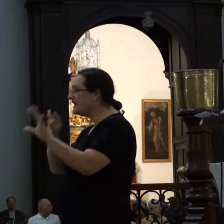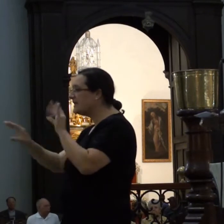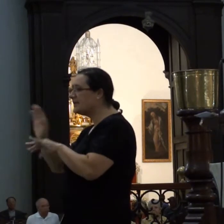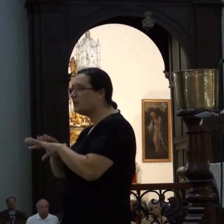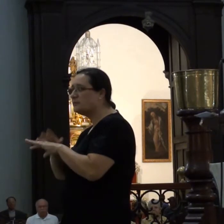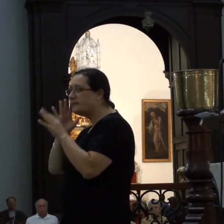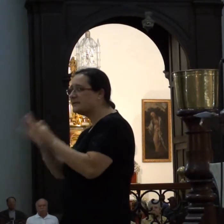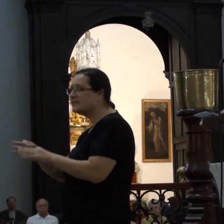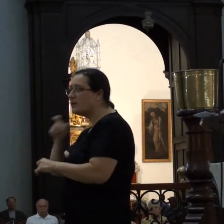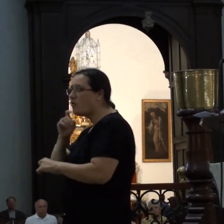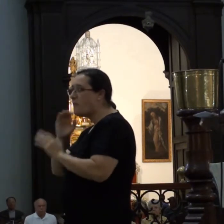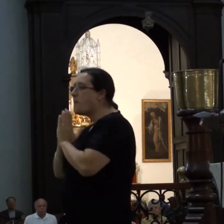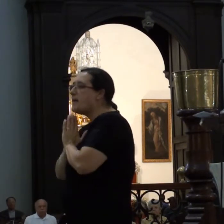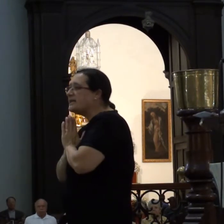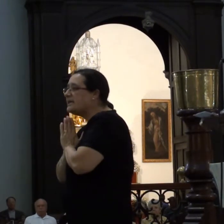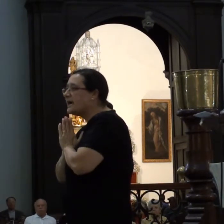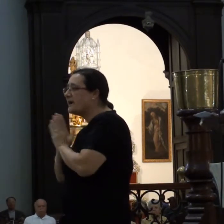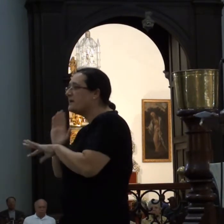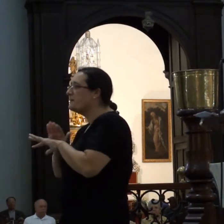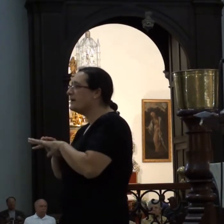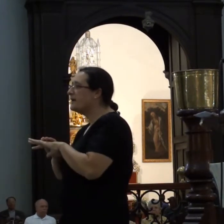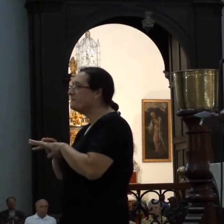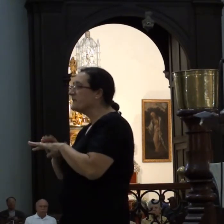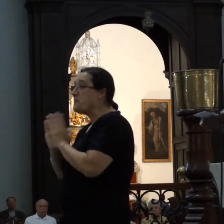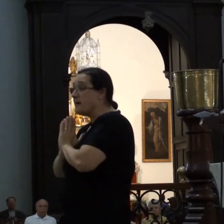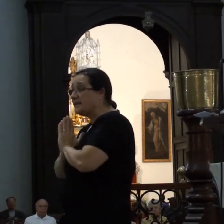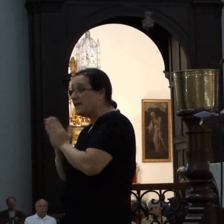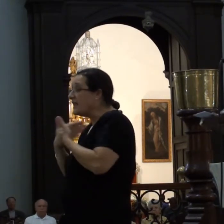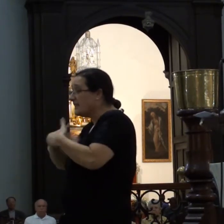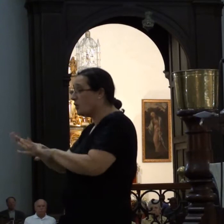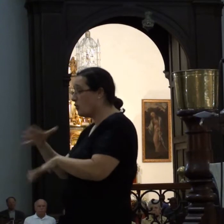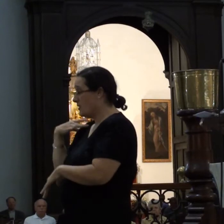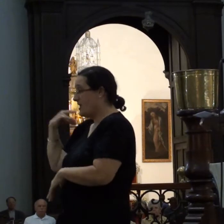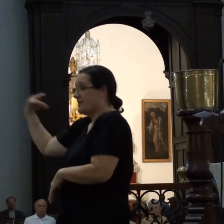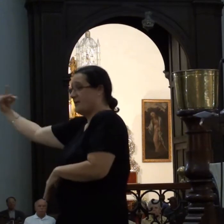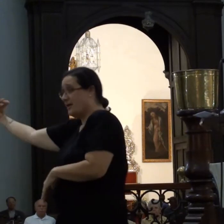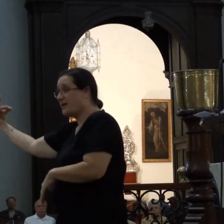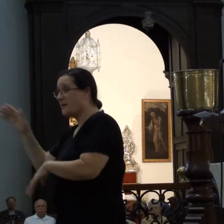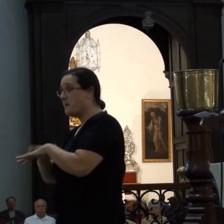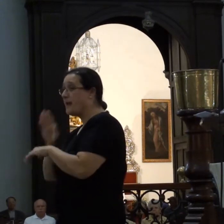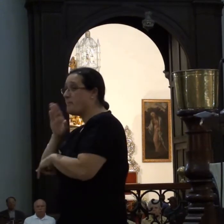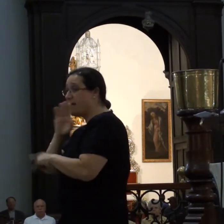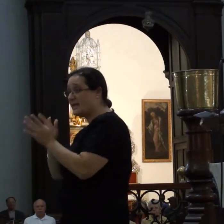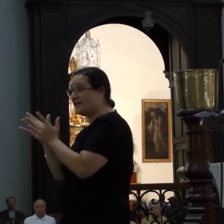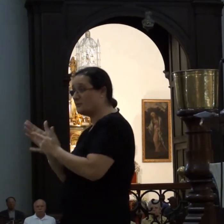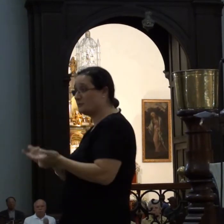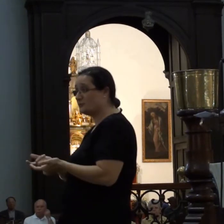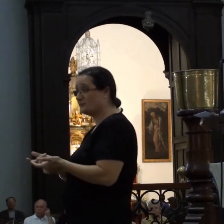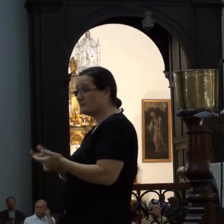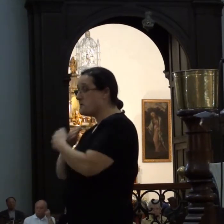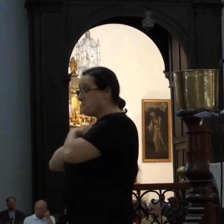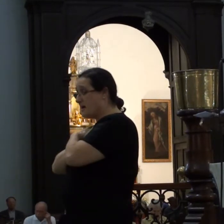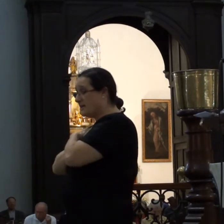María que acoge la llamada se deja transformar y proclama su alma la grandeza del señor